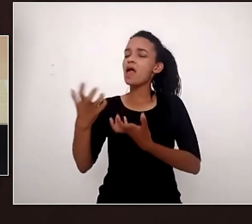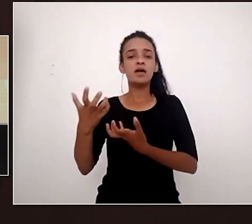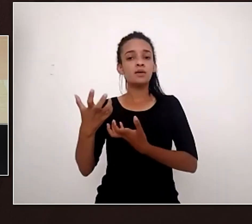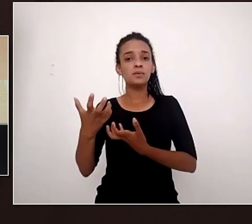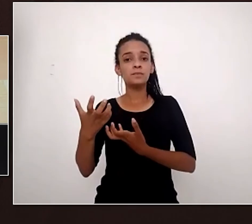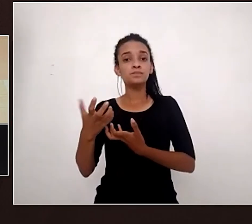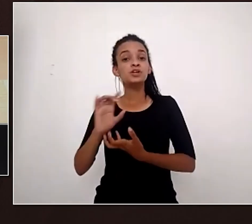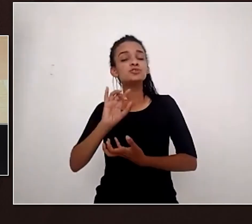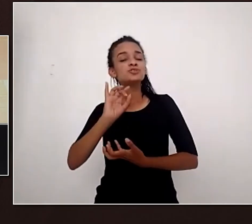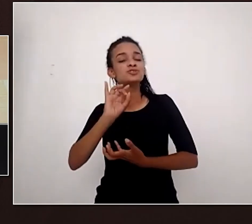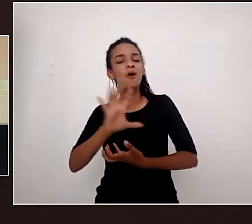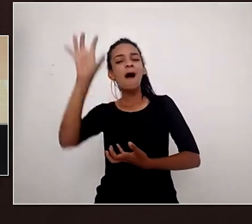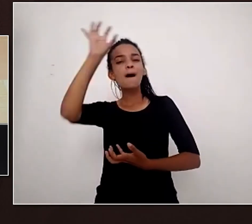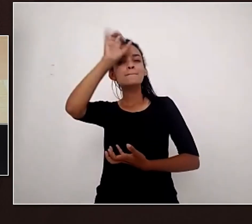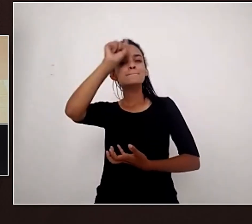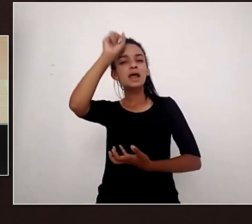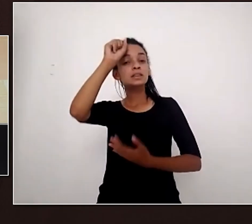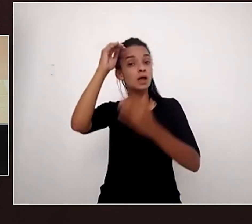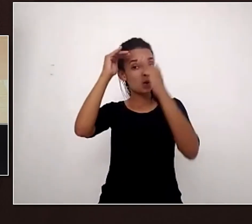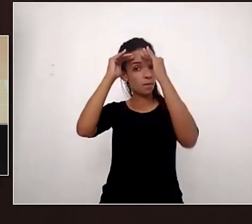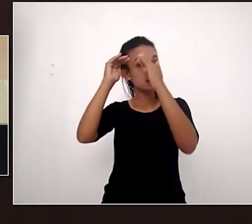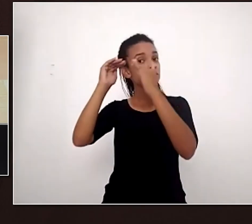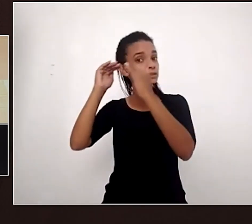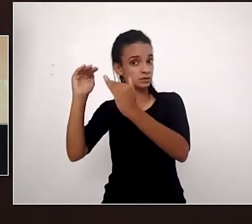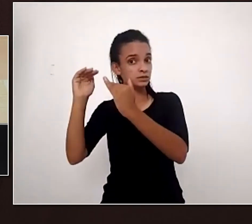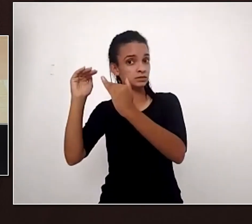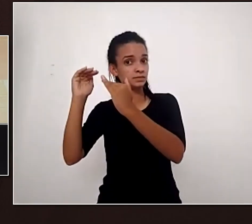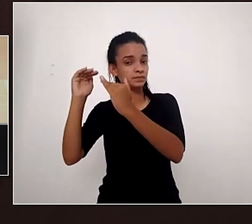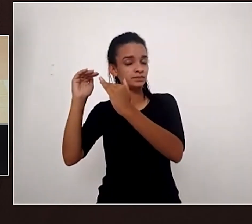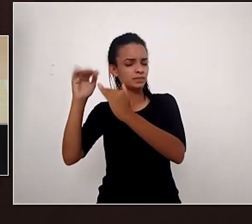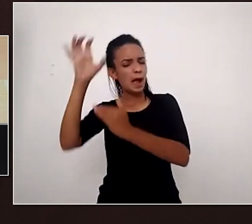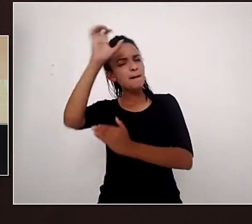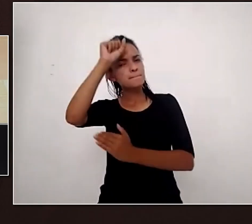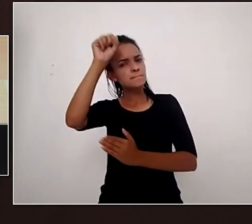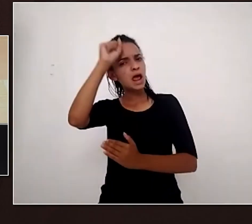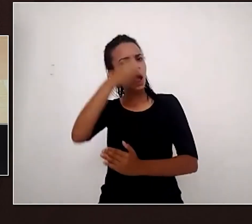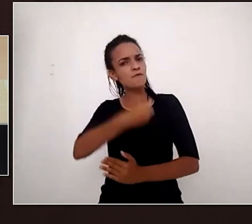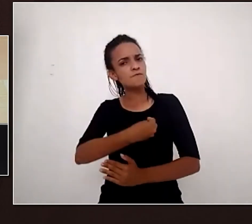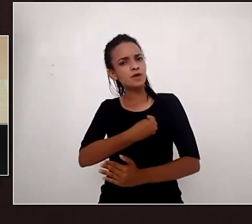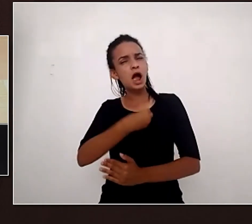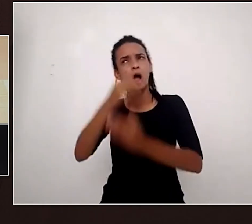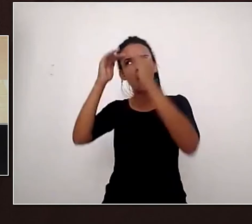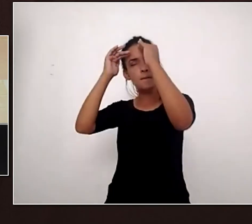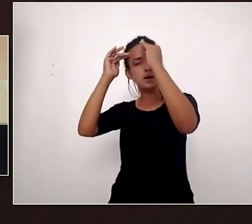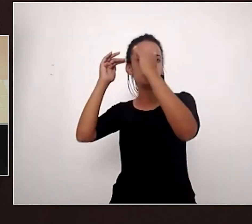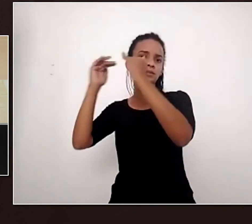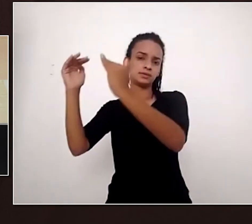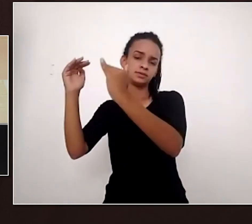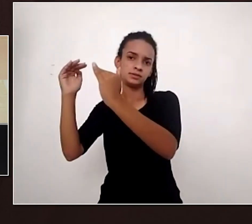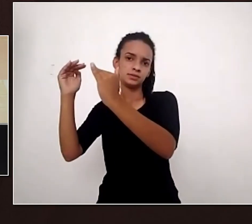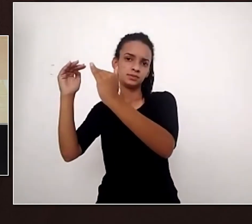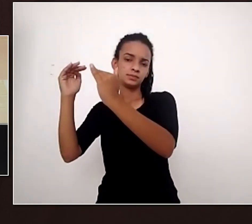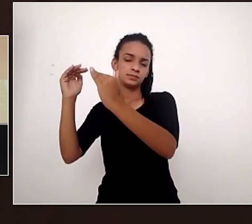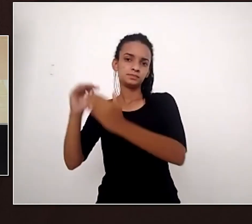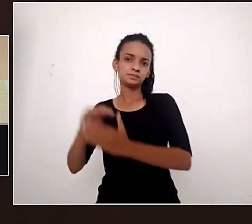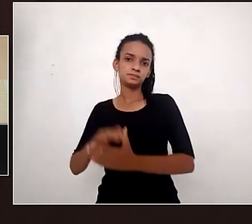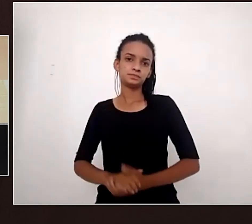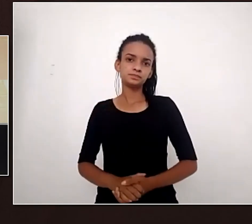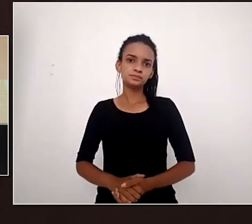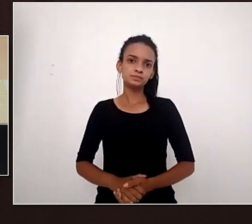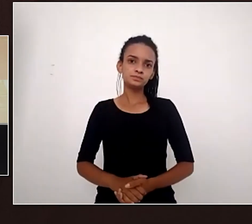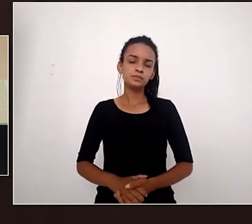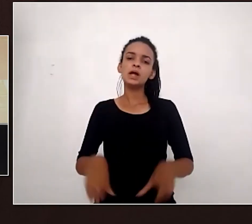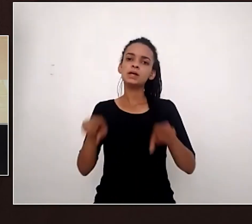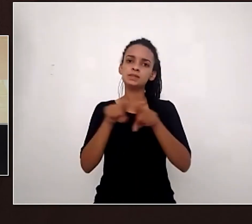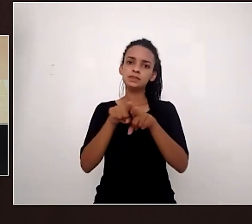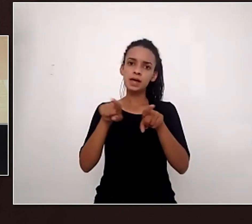de obediência. Você aprenda a viver encabeçado. E também você é com o encargo do Senhor com a